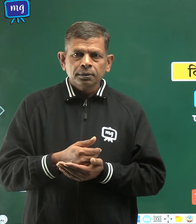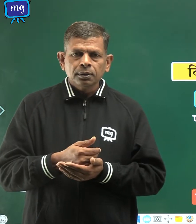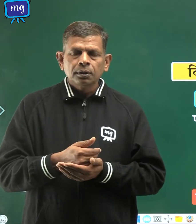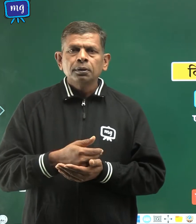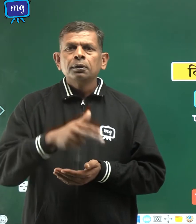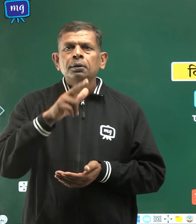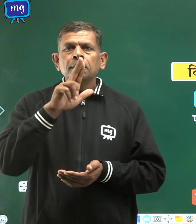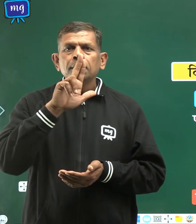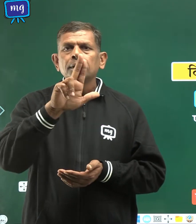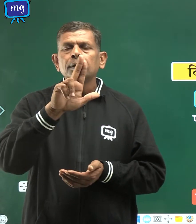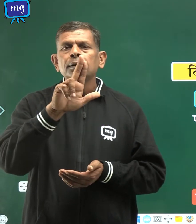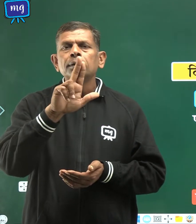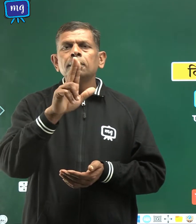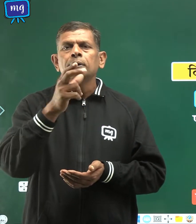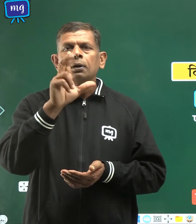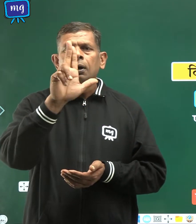कक्षा 8